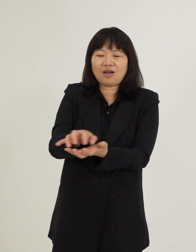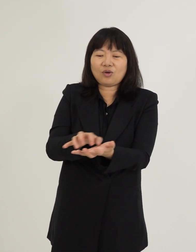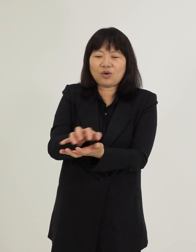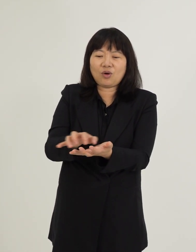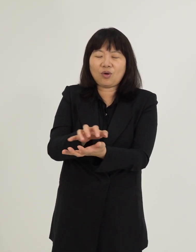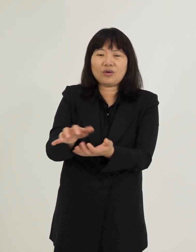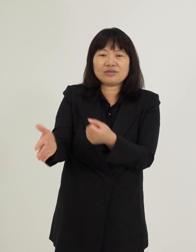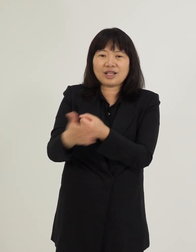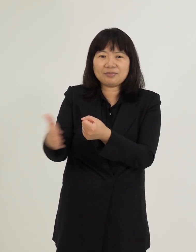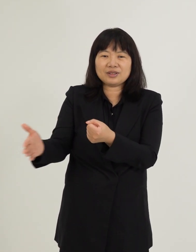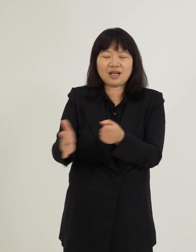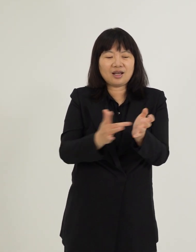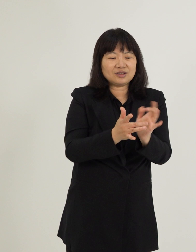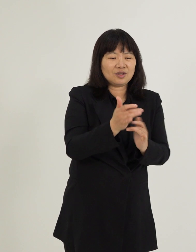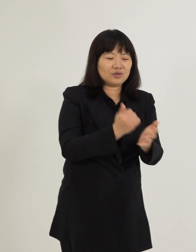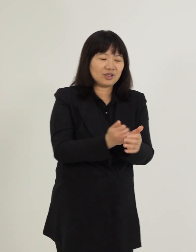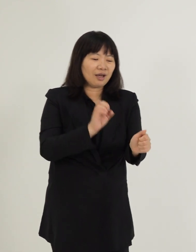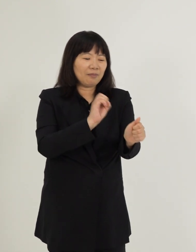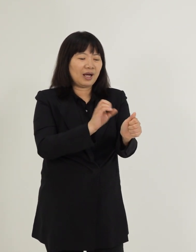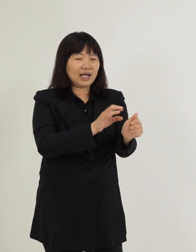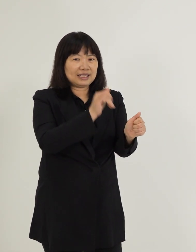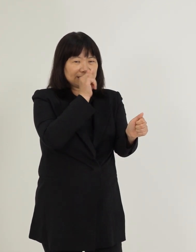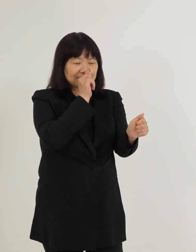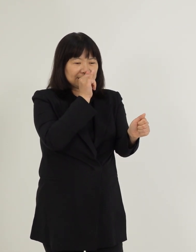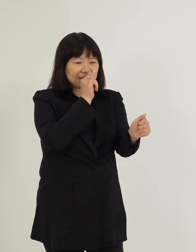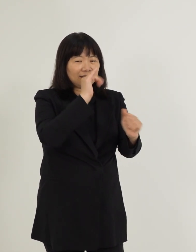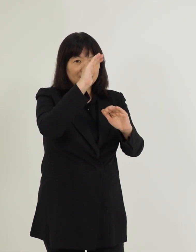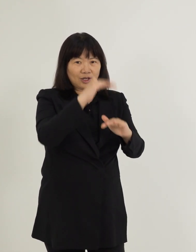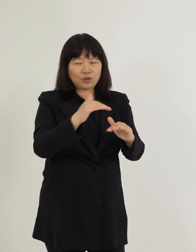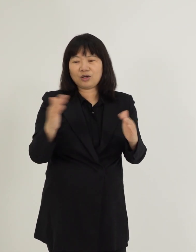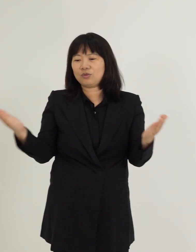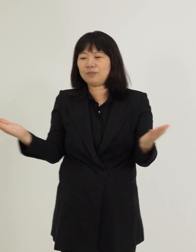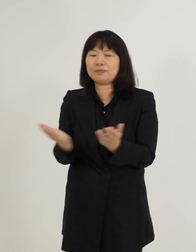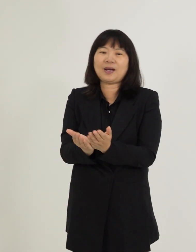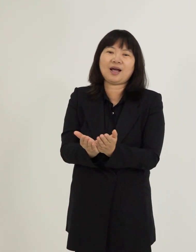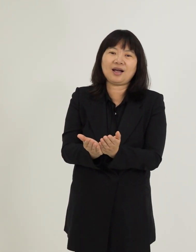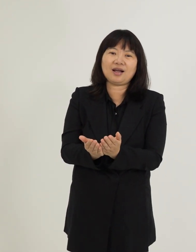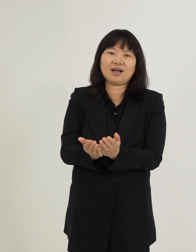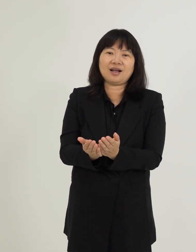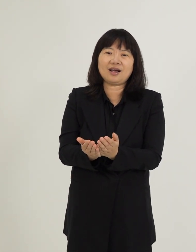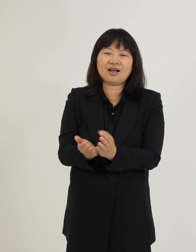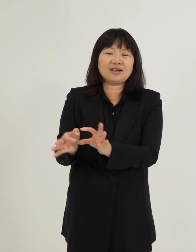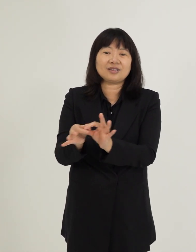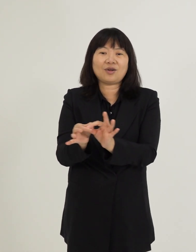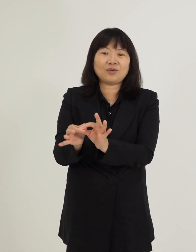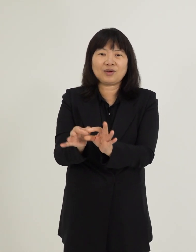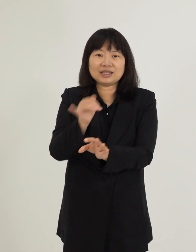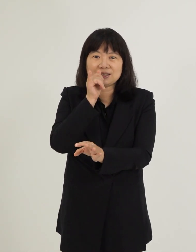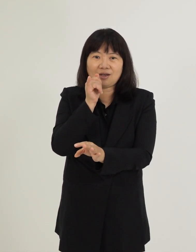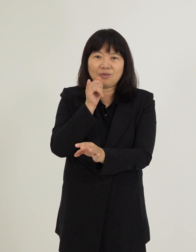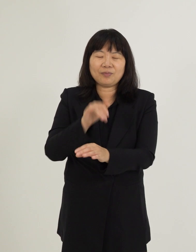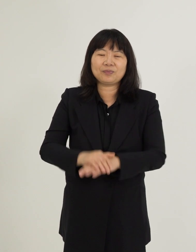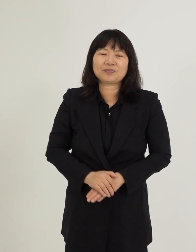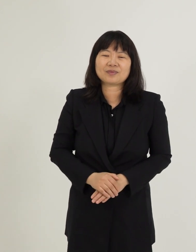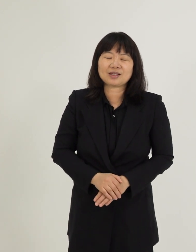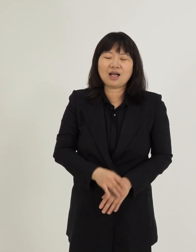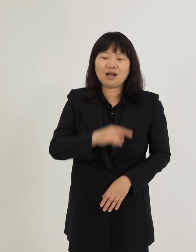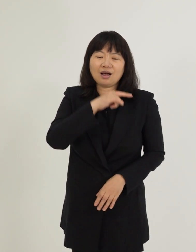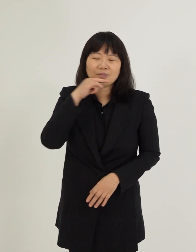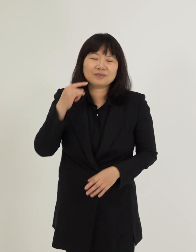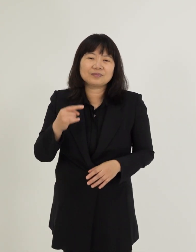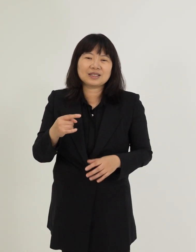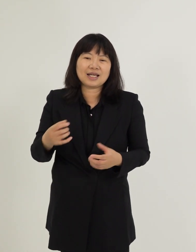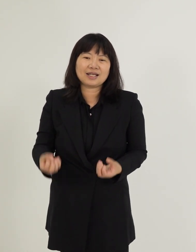예수께 아뢰니, 이게 그때 그 사건이에요. 그 사건 과정에서 벌어진 피의